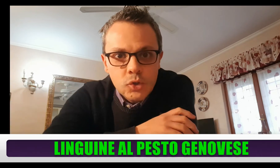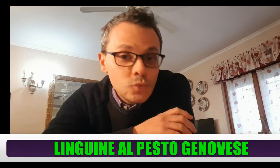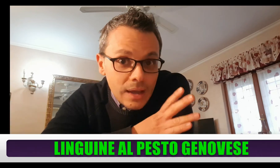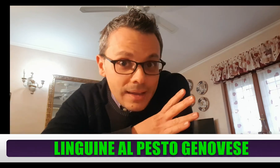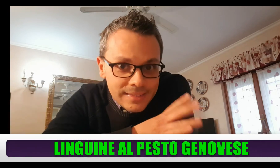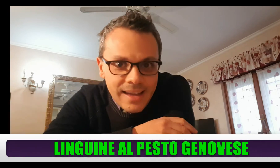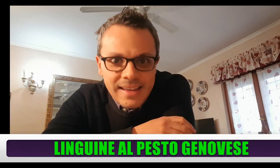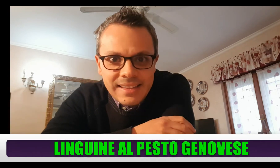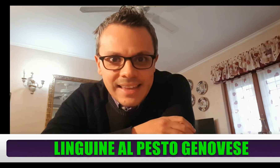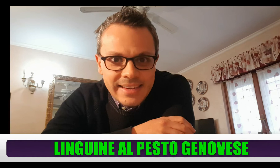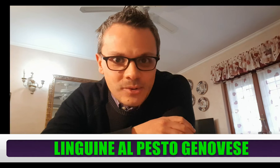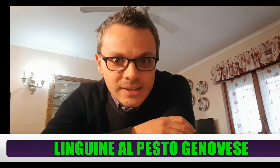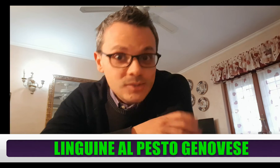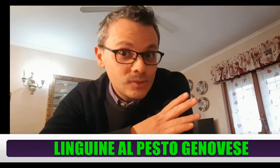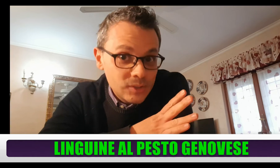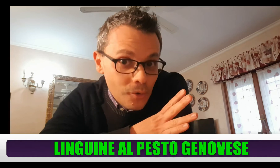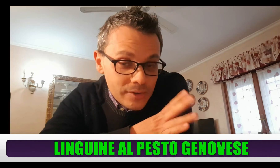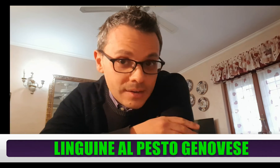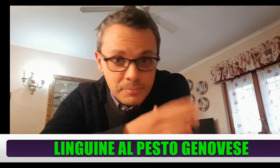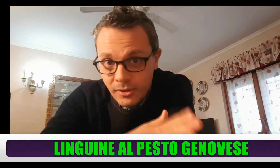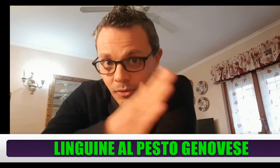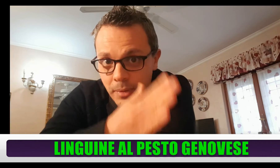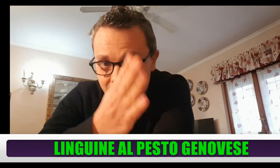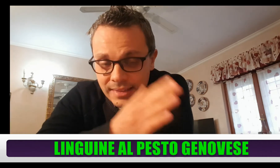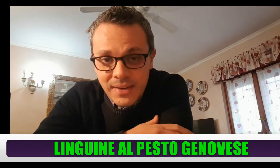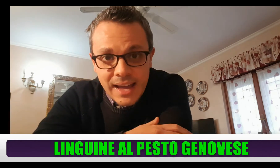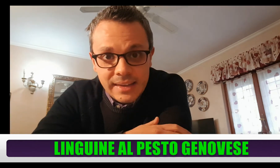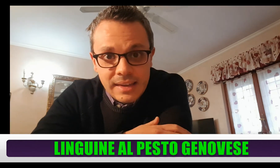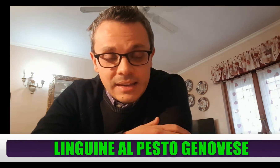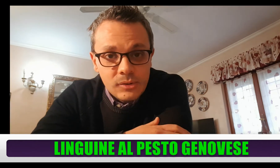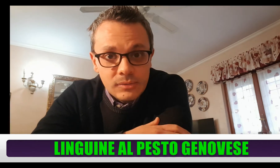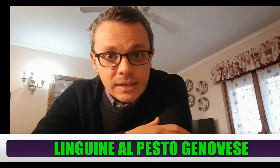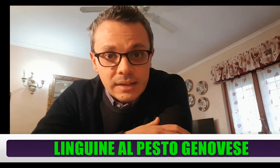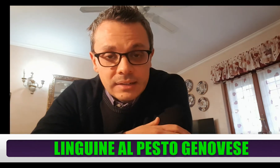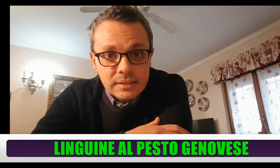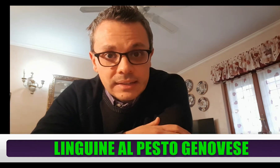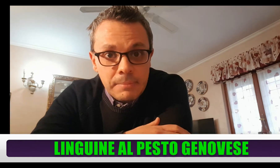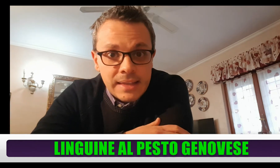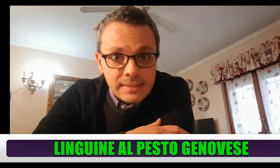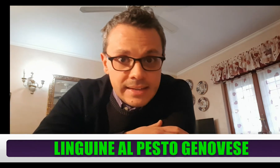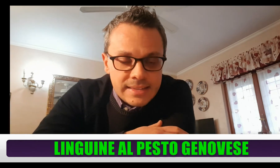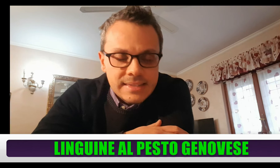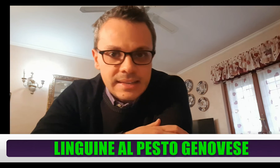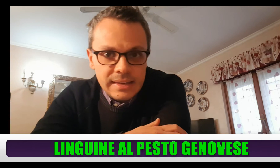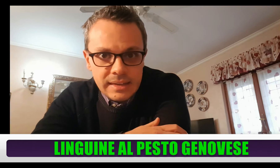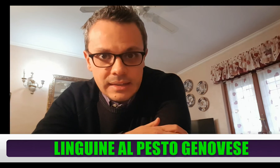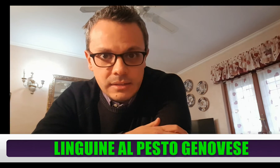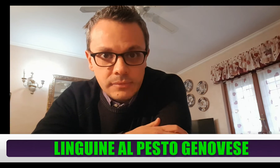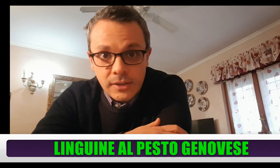riconosciuta dai liguri sono le trofie, e poi accompagnate magari con le patate lesse e i